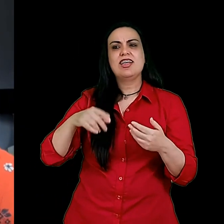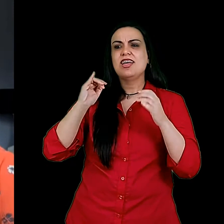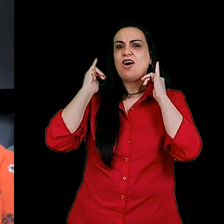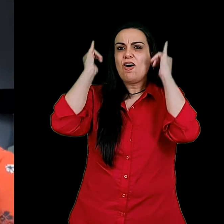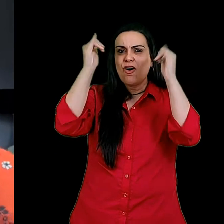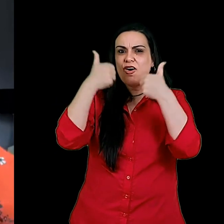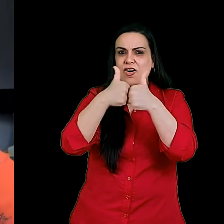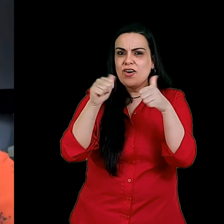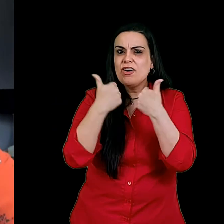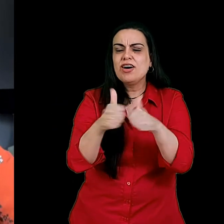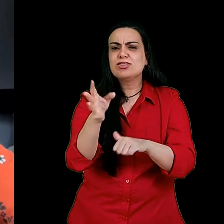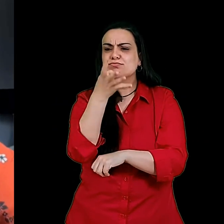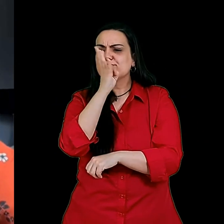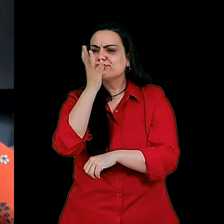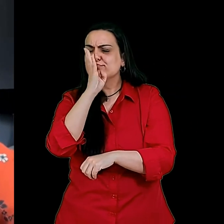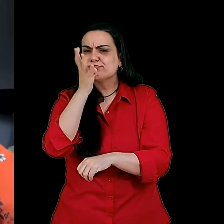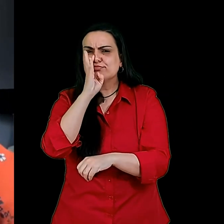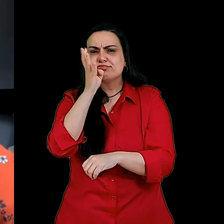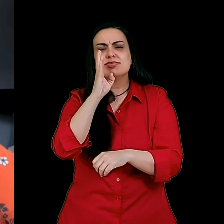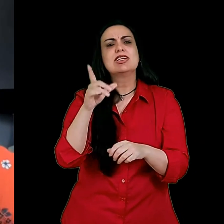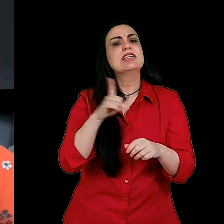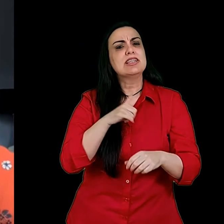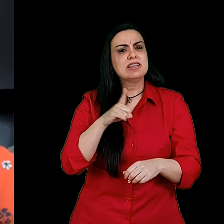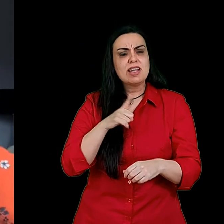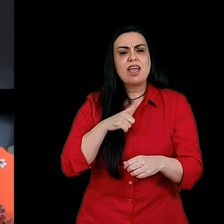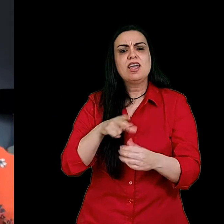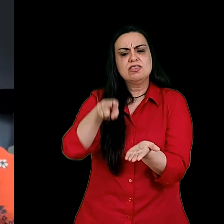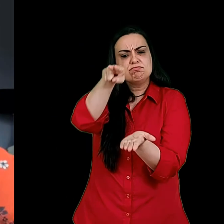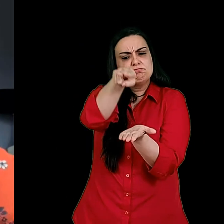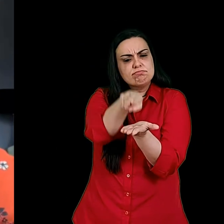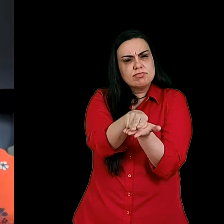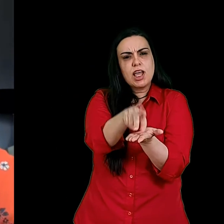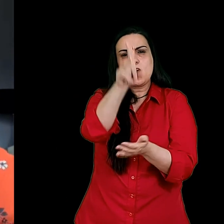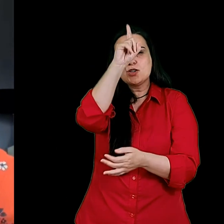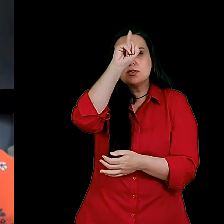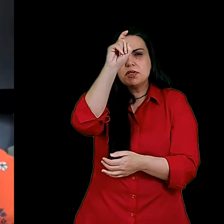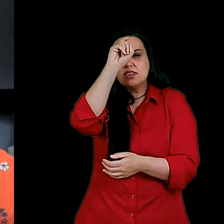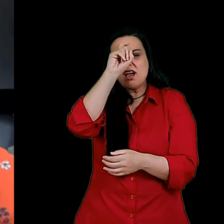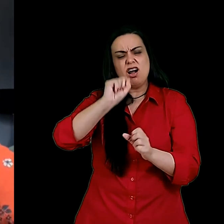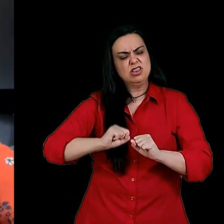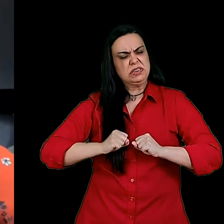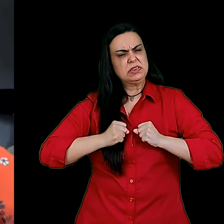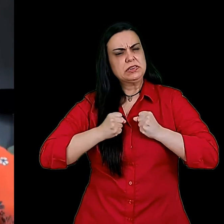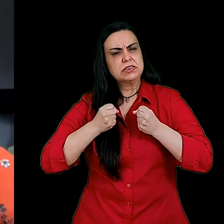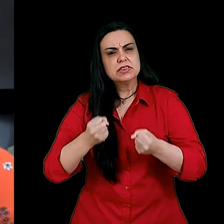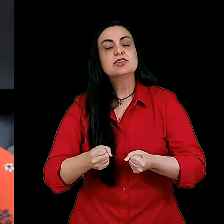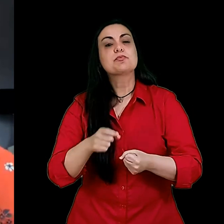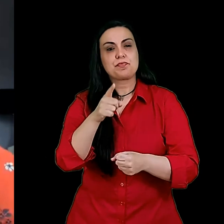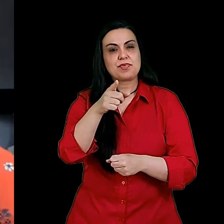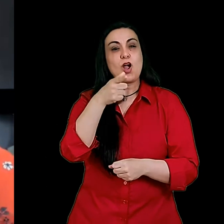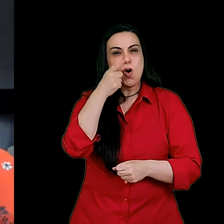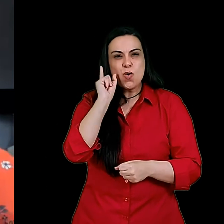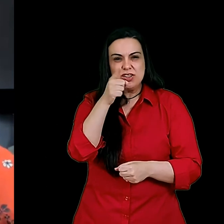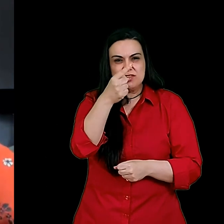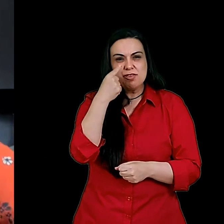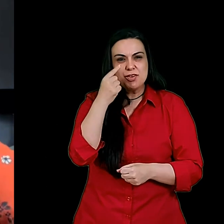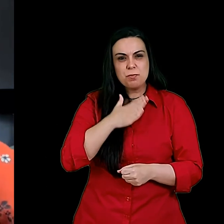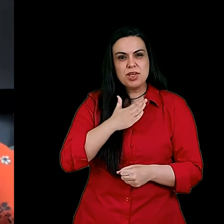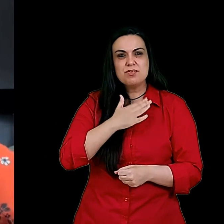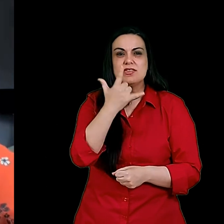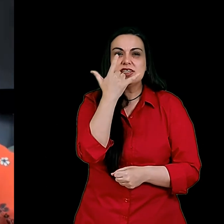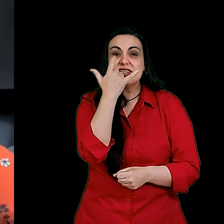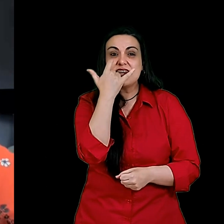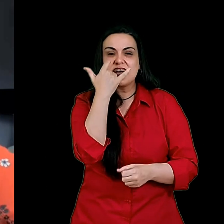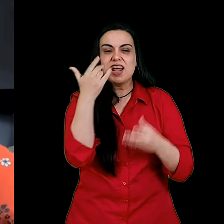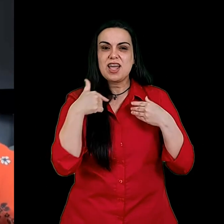do ônibus. Gente no leito de hospital se esforçando. Vocês acompanharam ontem no History?